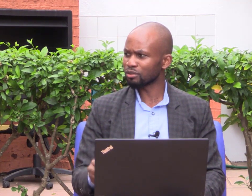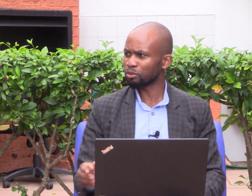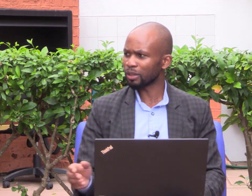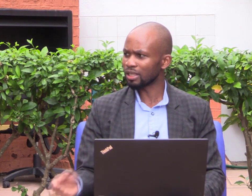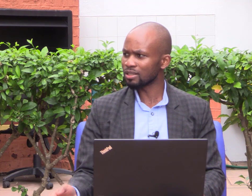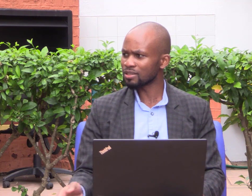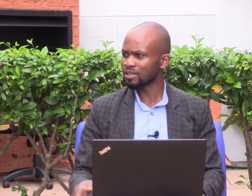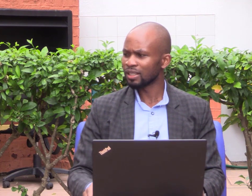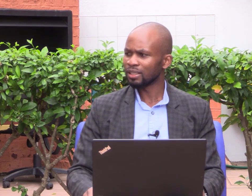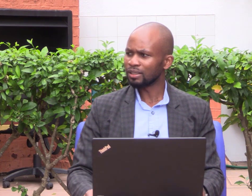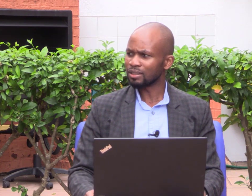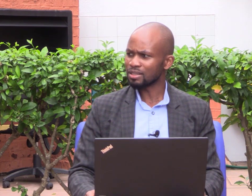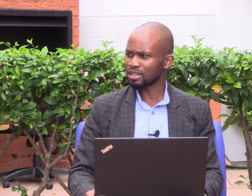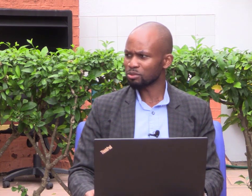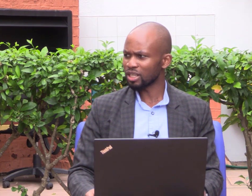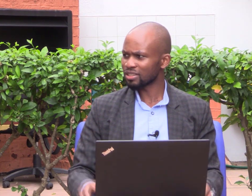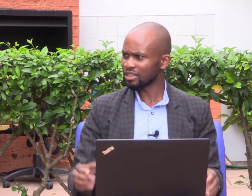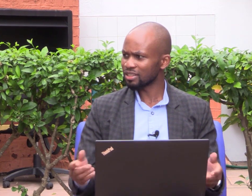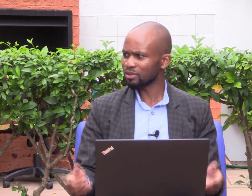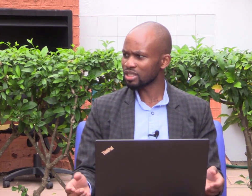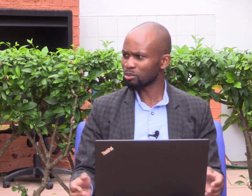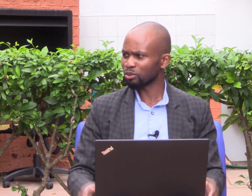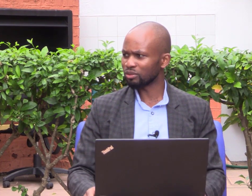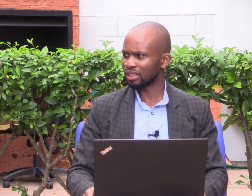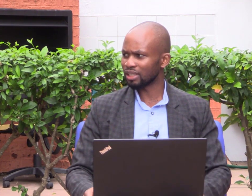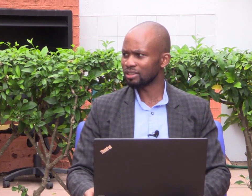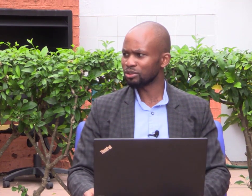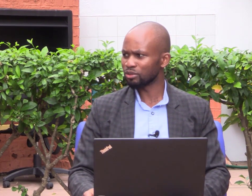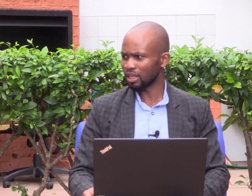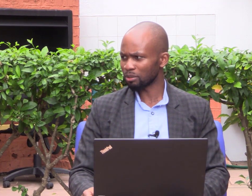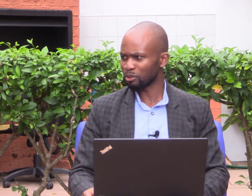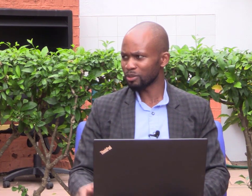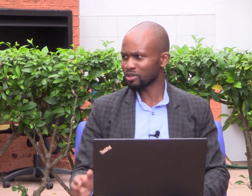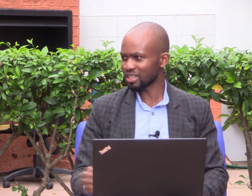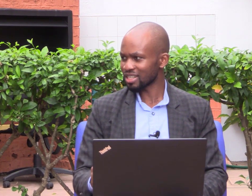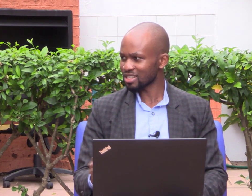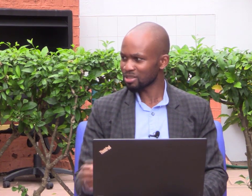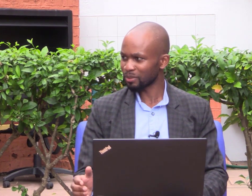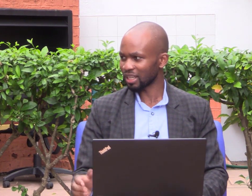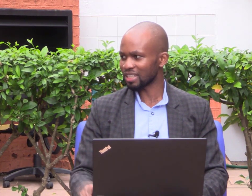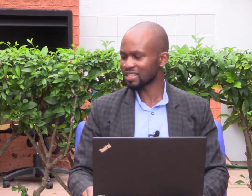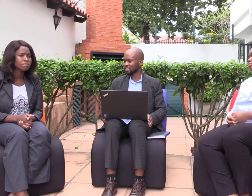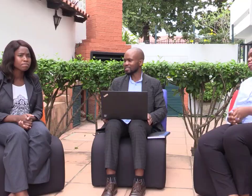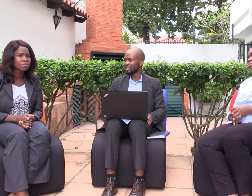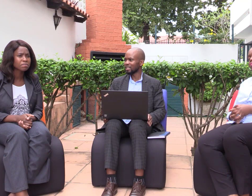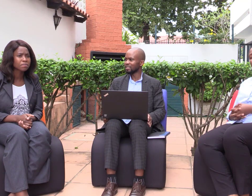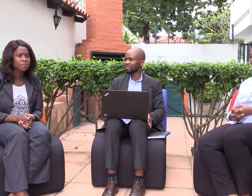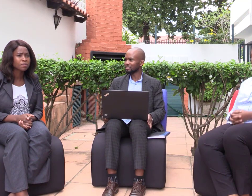do país e se as mulheres têm tido essa oportunidade de estudar, pelo menos até a 7ª classe.